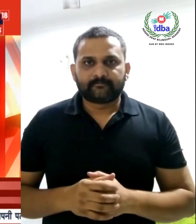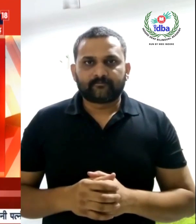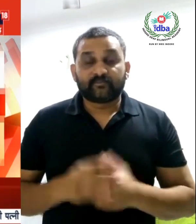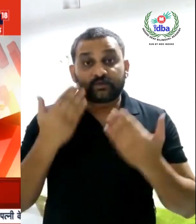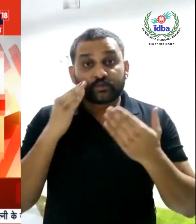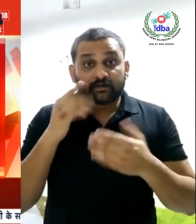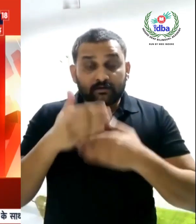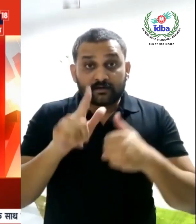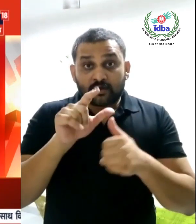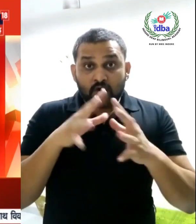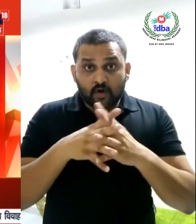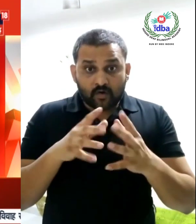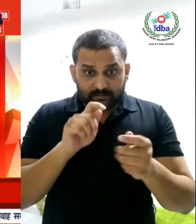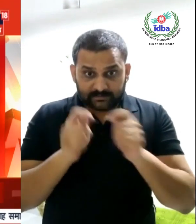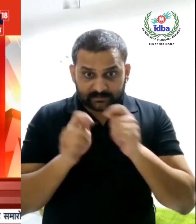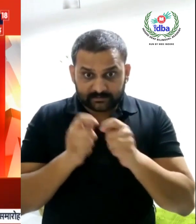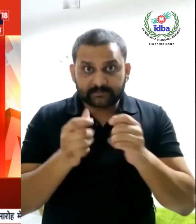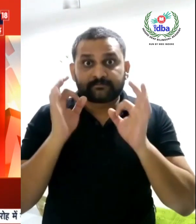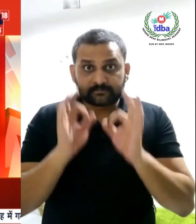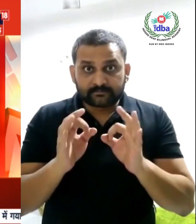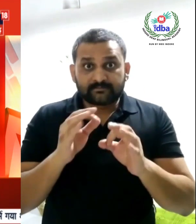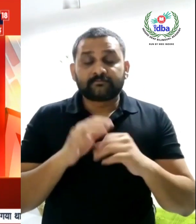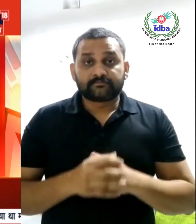जब श्रम कानूनों में सरलता होगी,